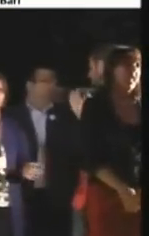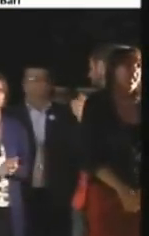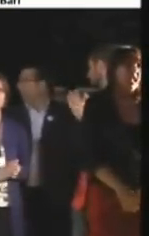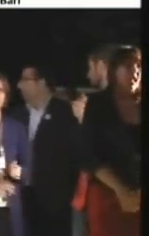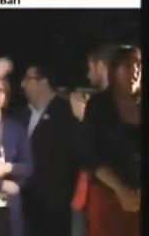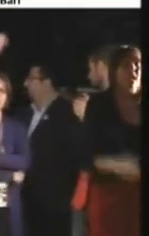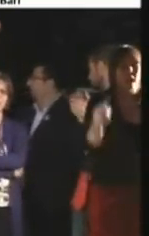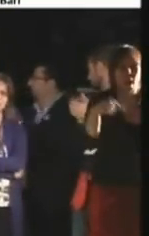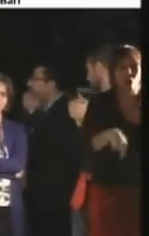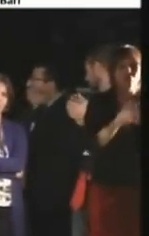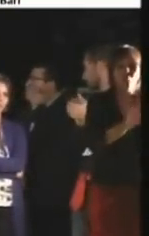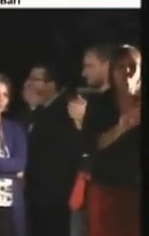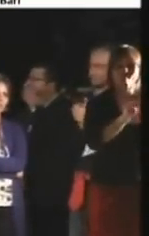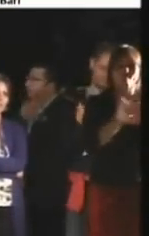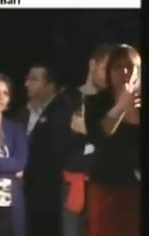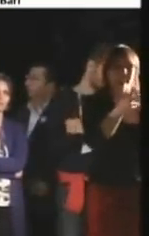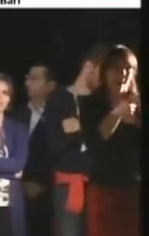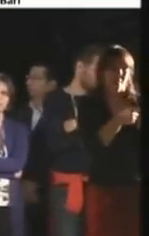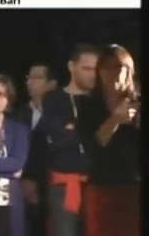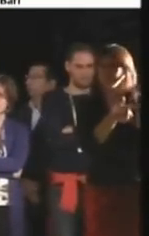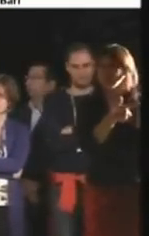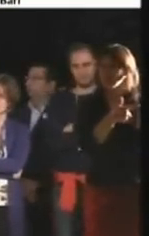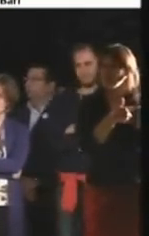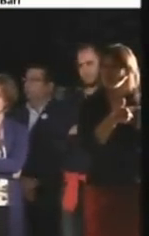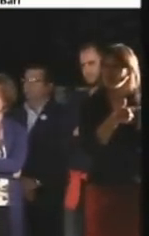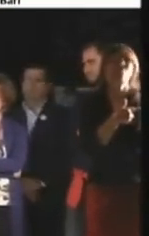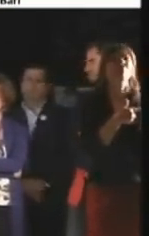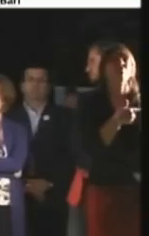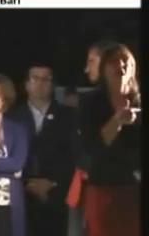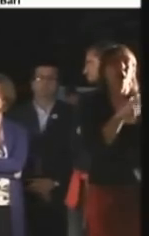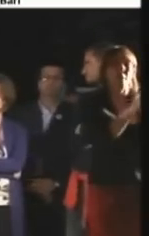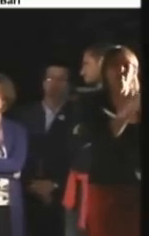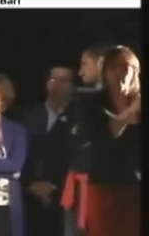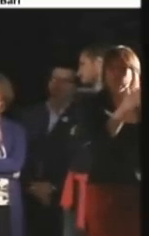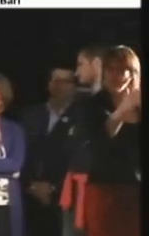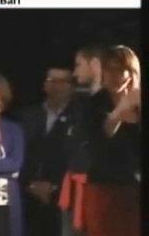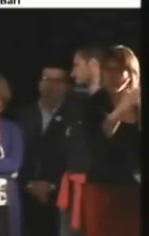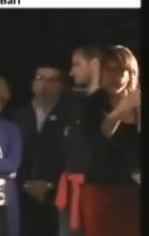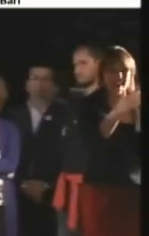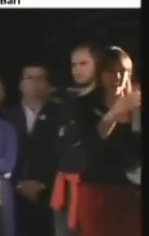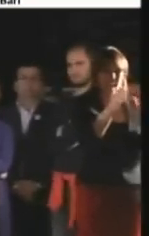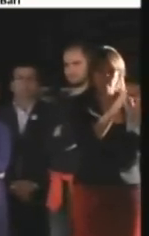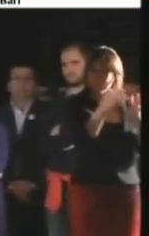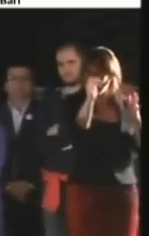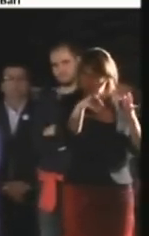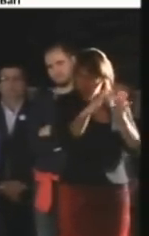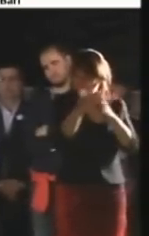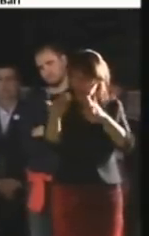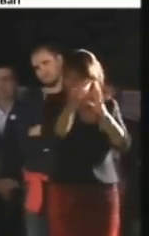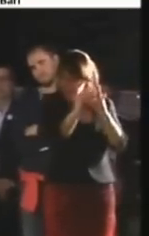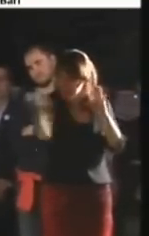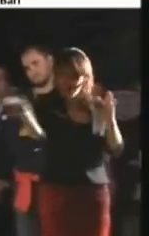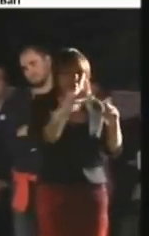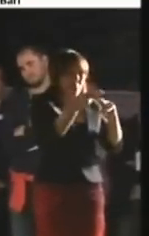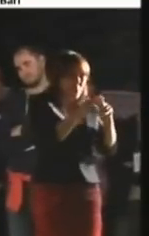Oggi le scuole, vado negli Stati Uniti, le scuole hanno un Kindle che hanno memorizzato 1000 libri, in una roba così 1000 libri, con gli